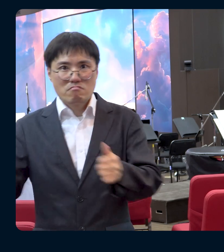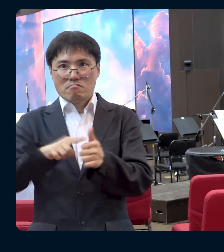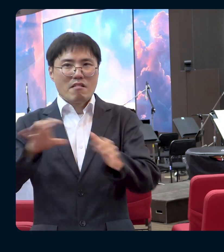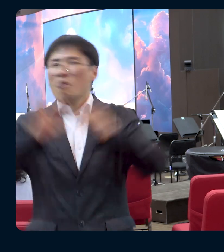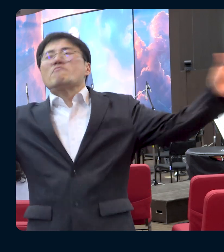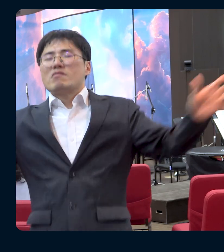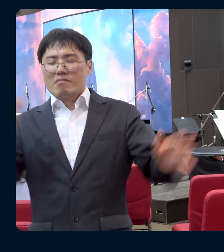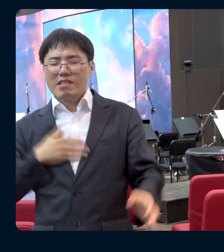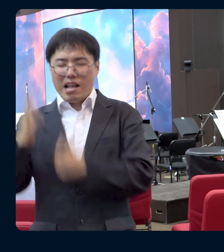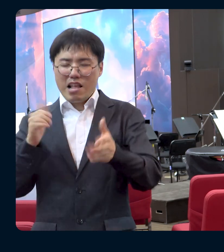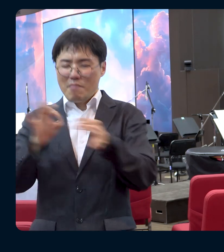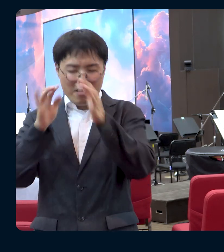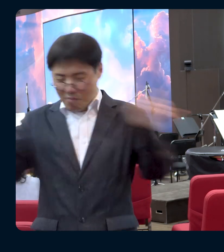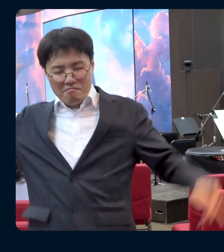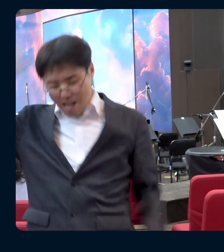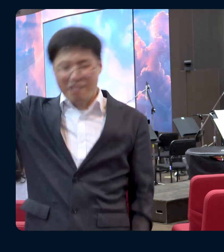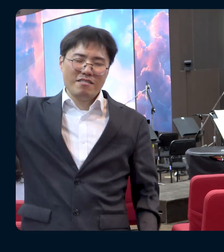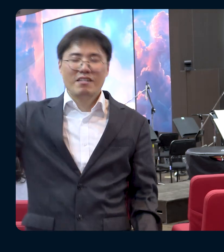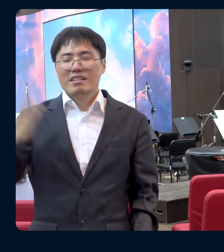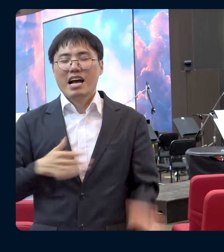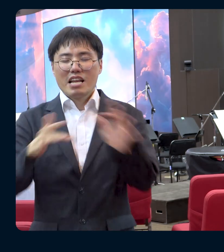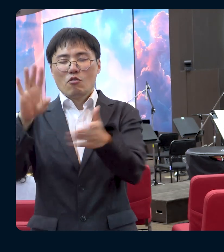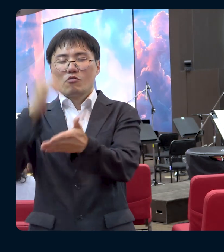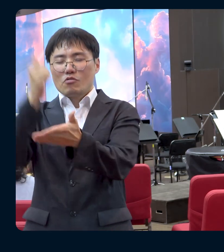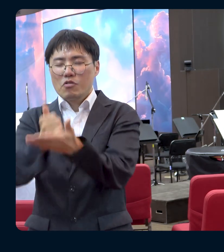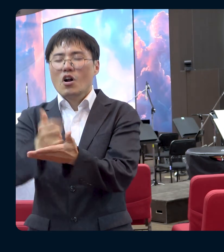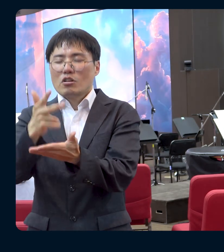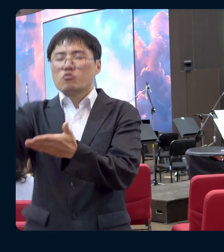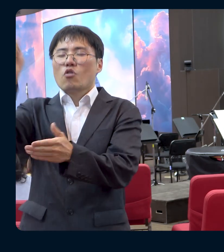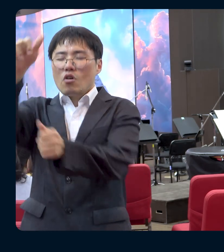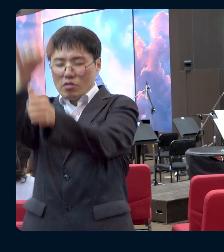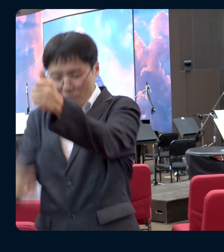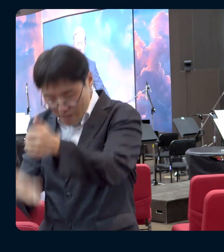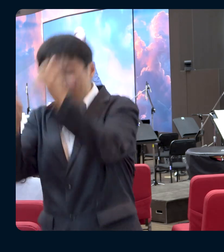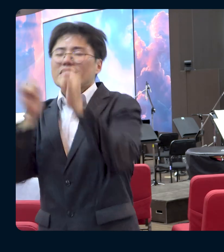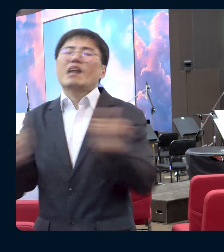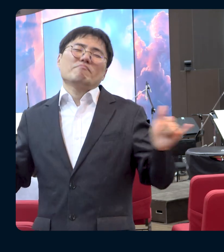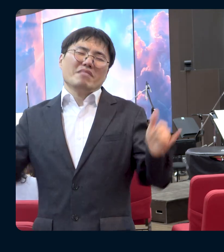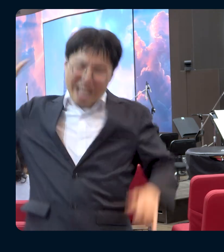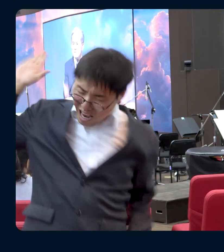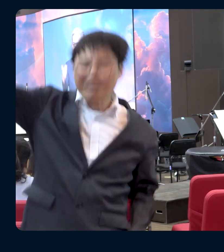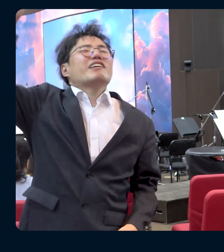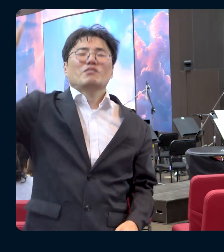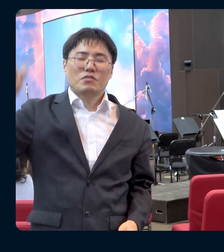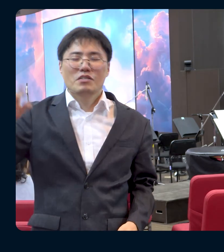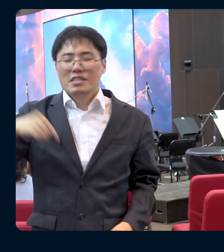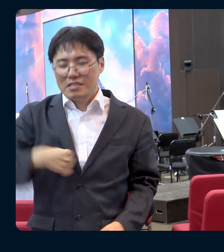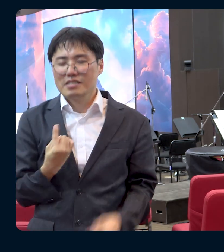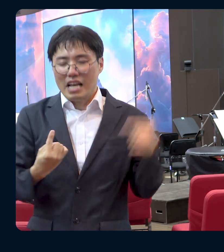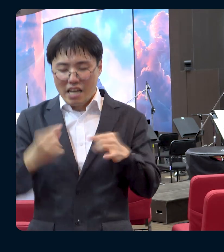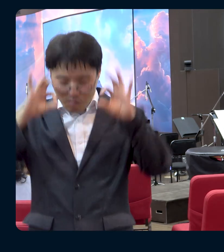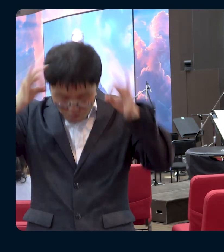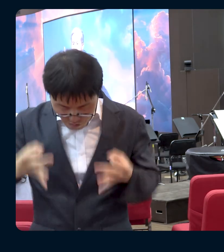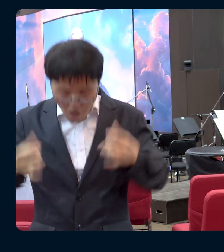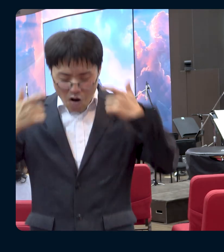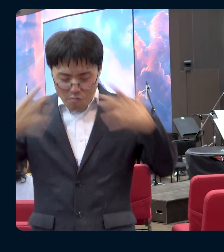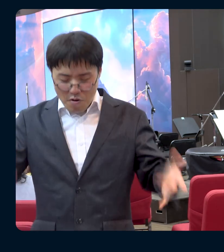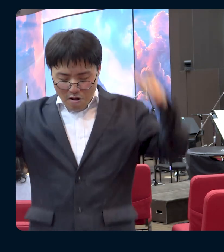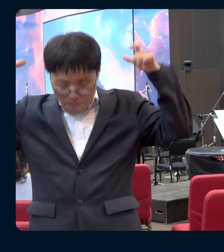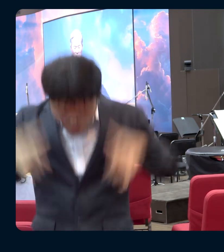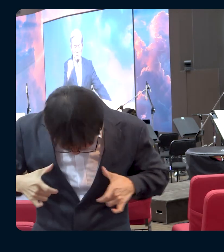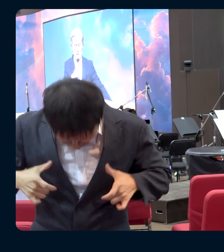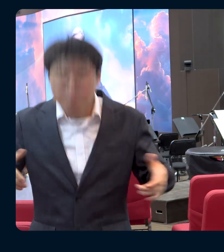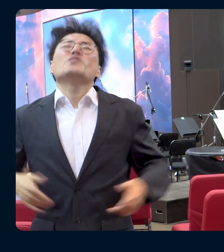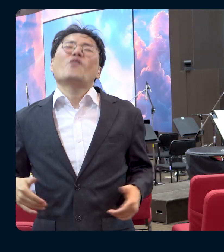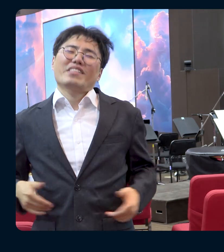누가 말해도 너는 하나님의 사람이라고. 너는 예수 그리스도를 주로 섬기는 그런 사람이라고. 자기에게